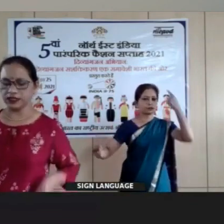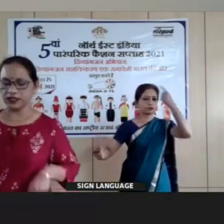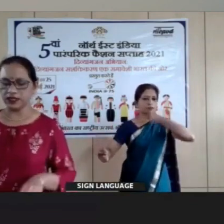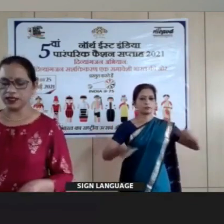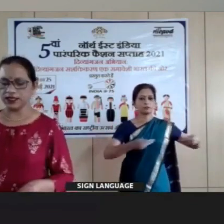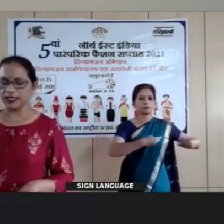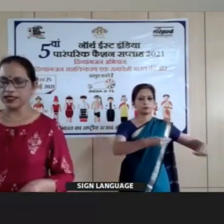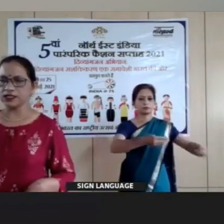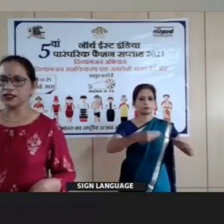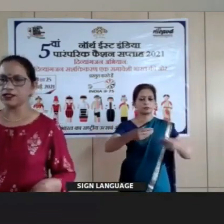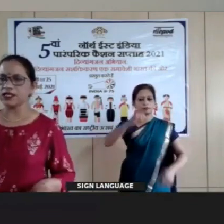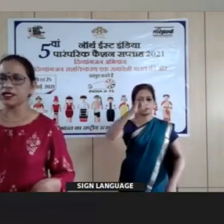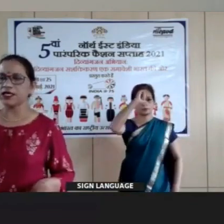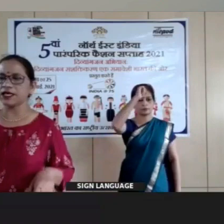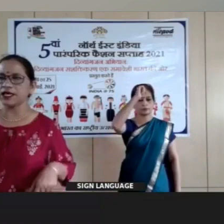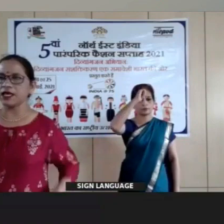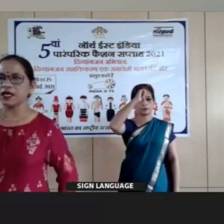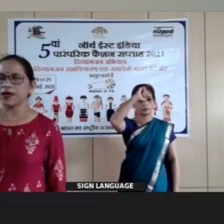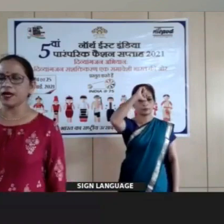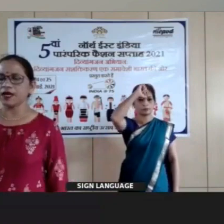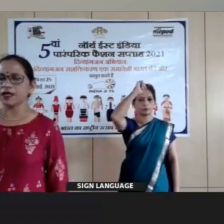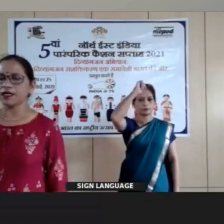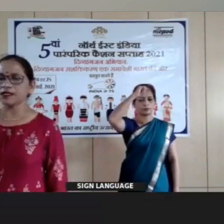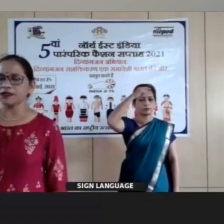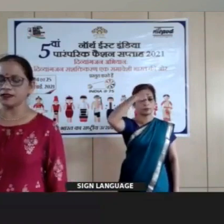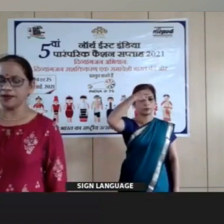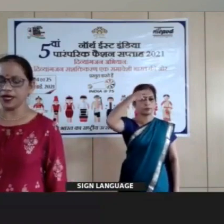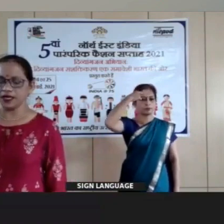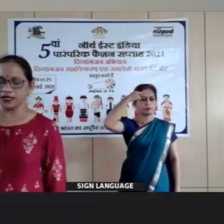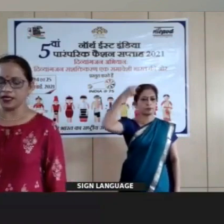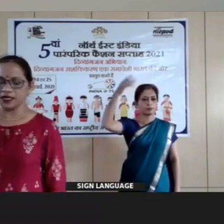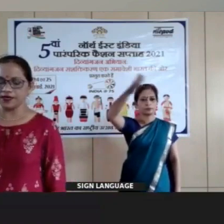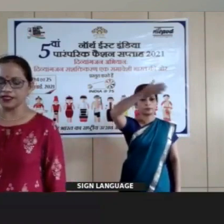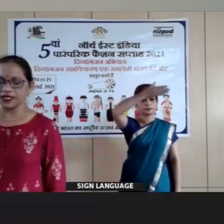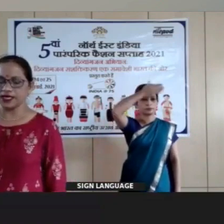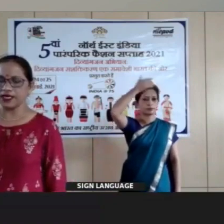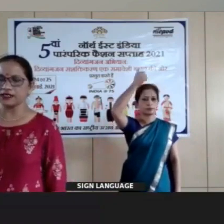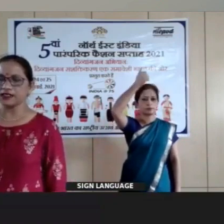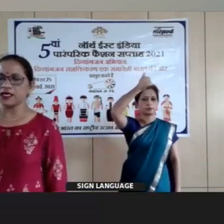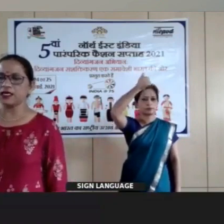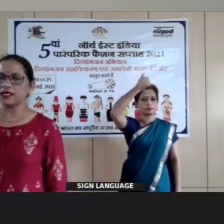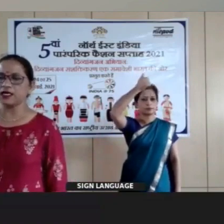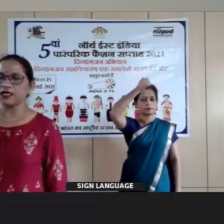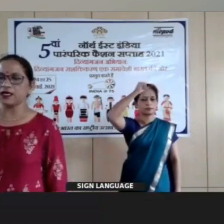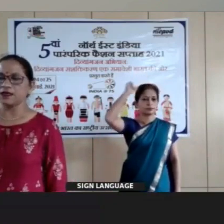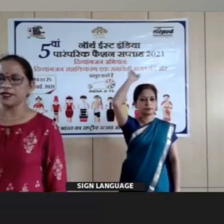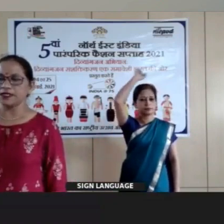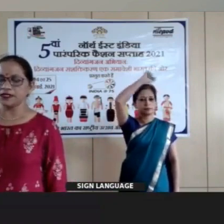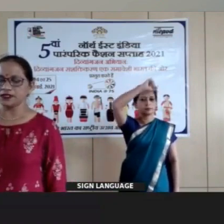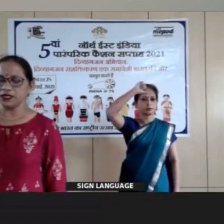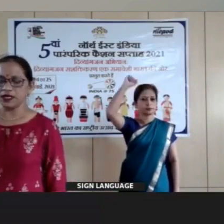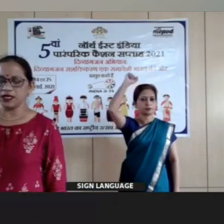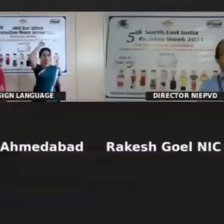जनगण मन अधिनायक जय हे भारत भाग्य विधाता।